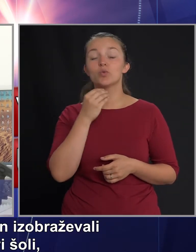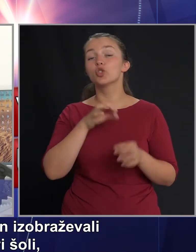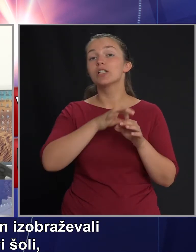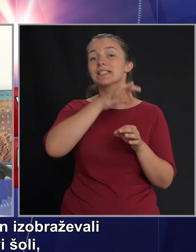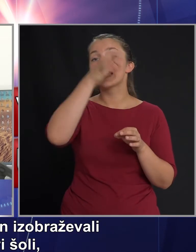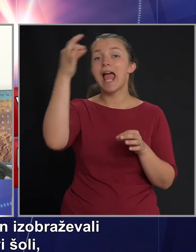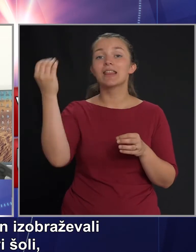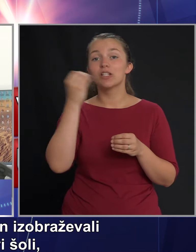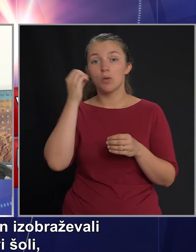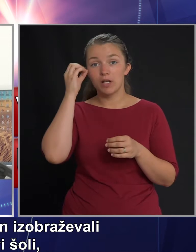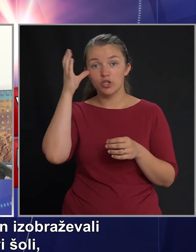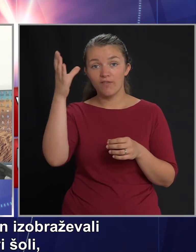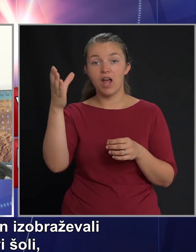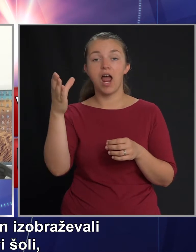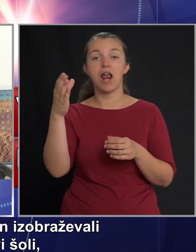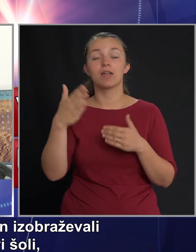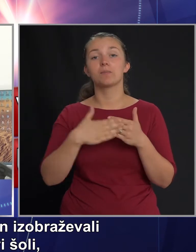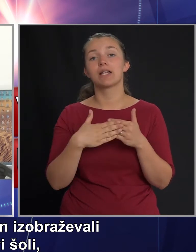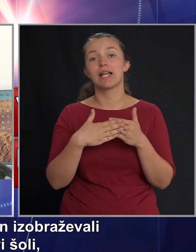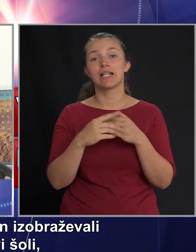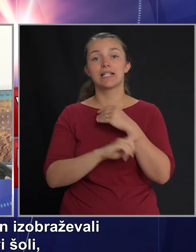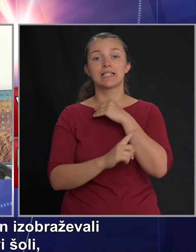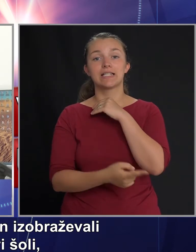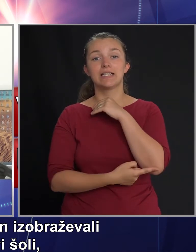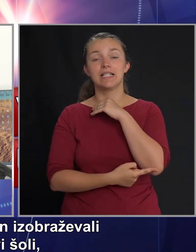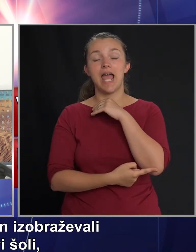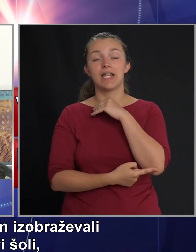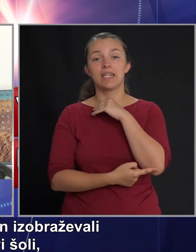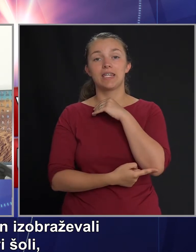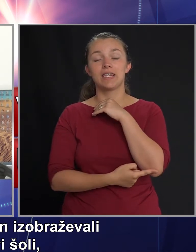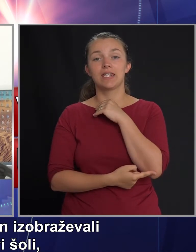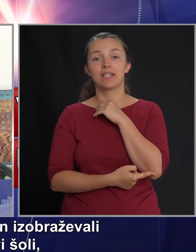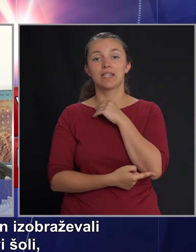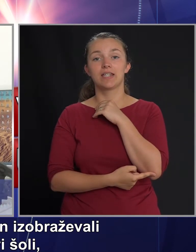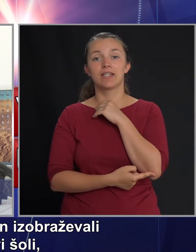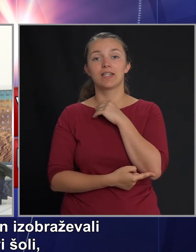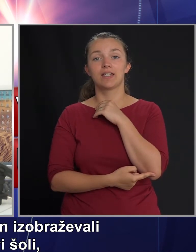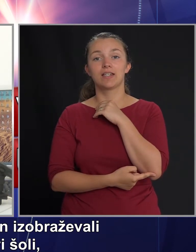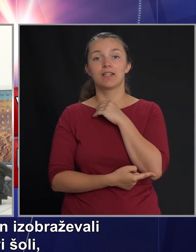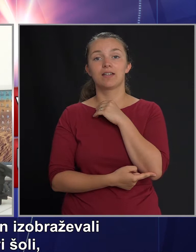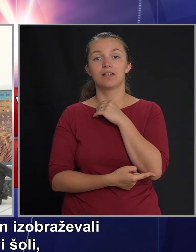čez dan izobraževali pri dijakih